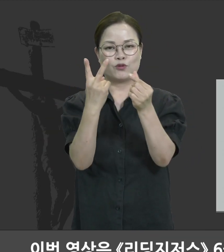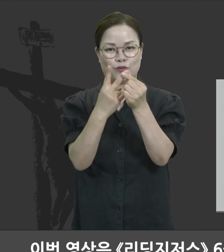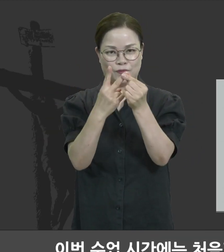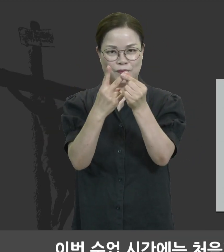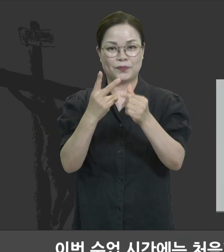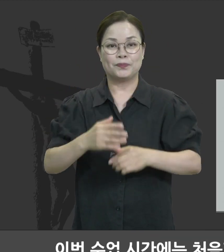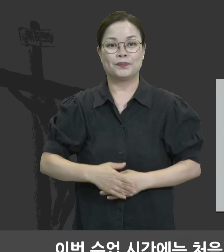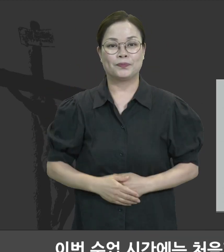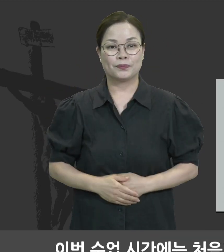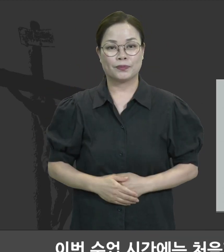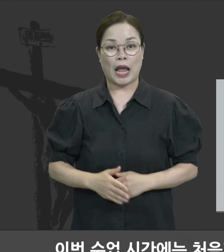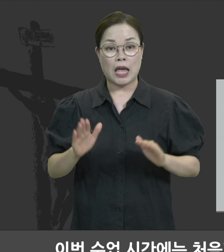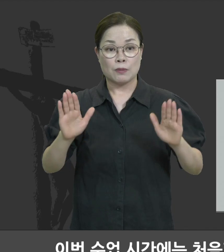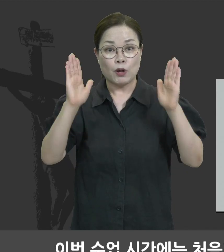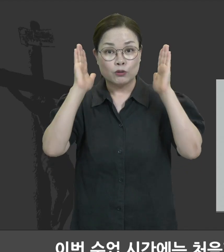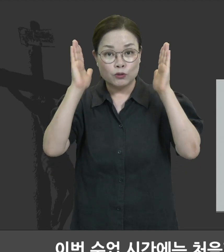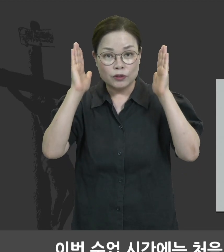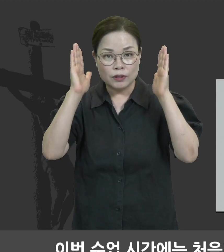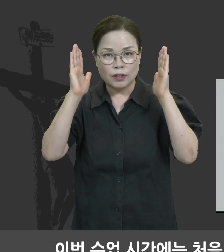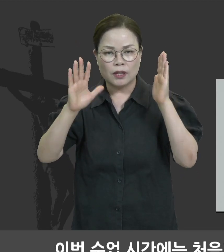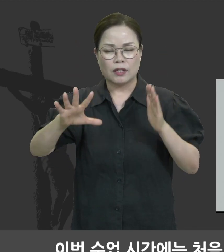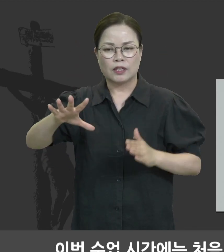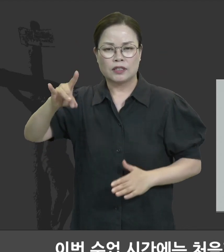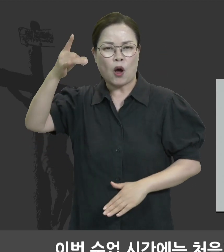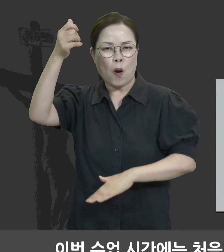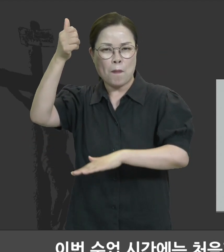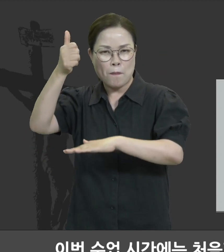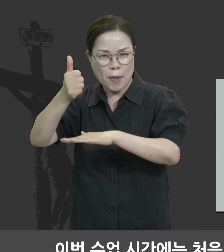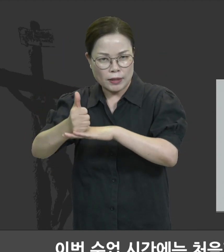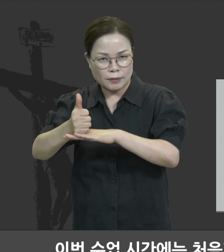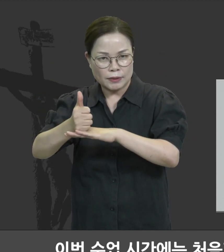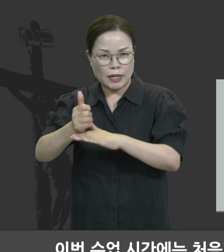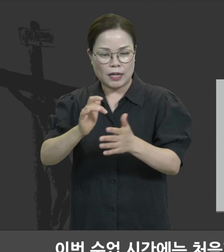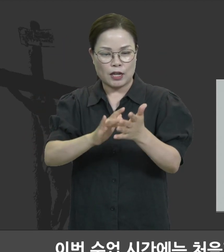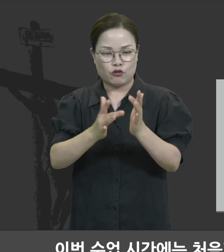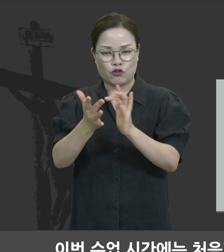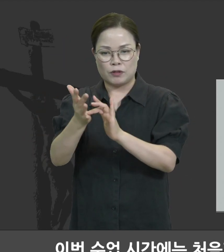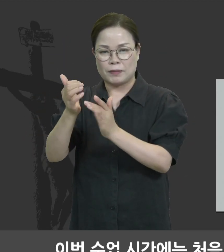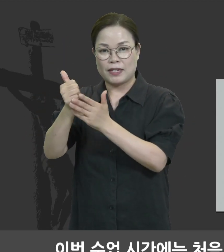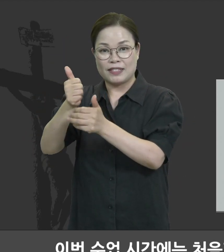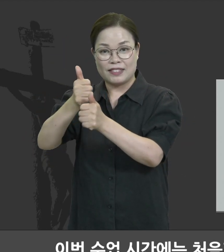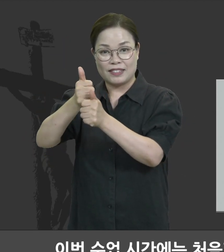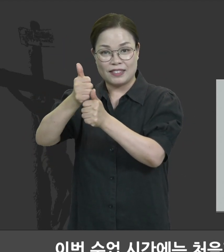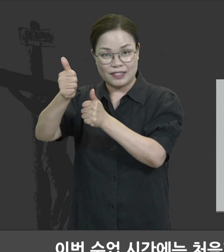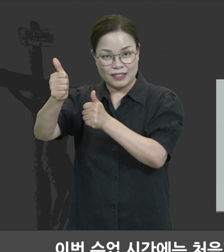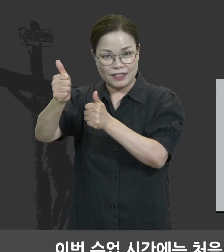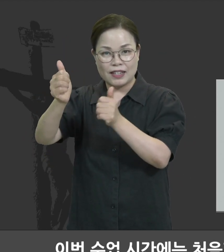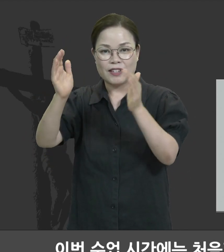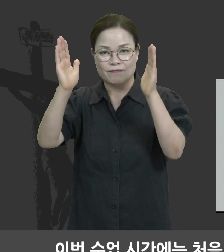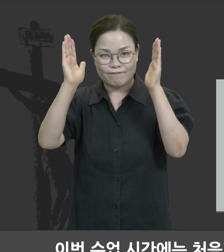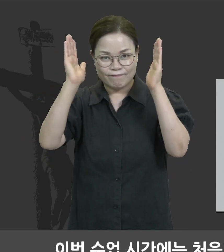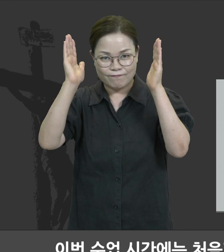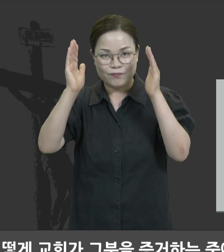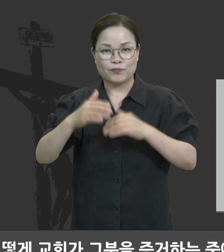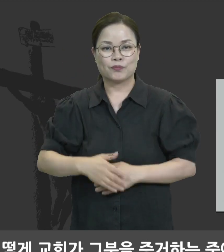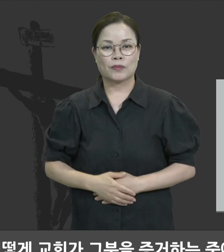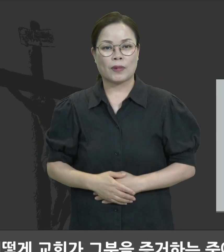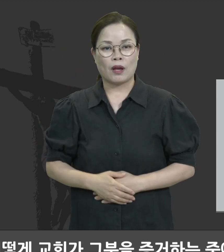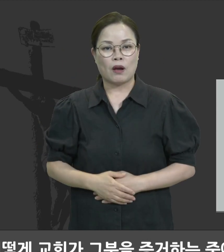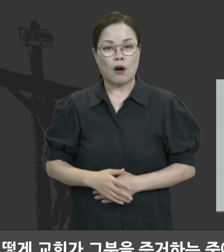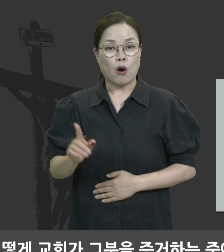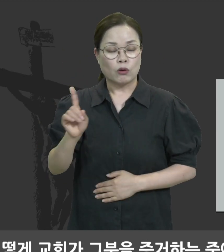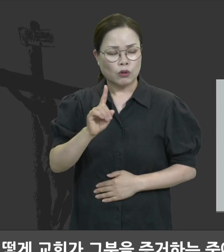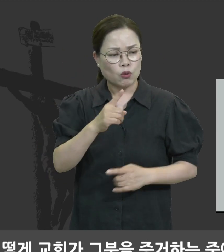시간입니다. 이번 수업 시간에는 처음과 마지막에 되시는 예수 그리스도의 승리를 살펴보면서